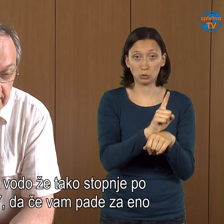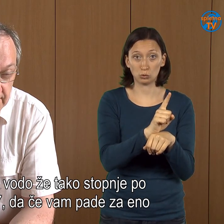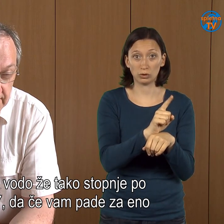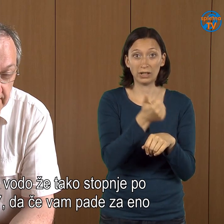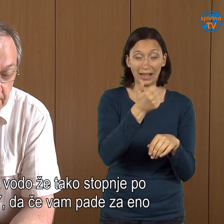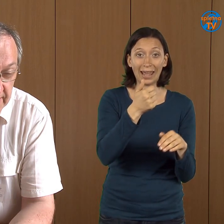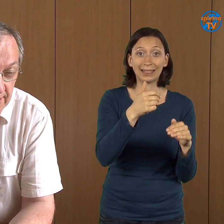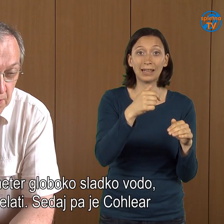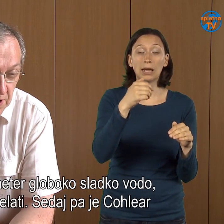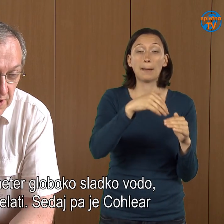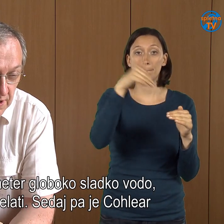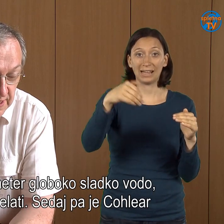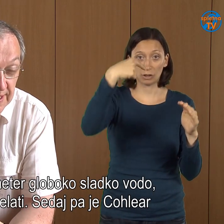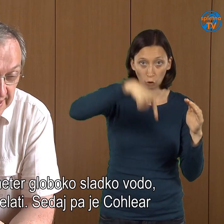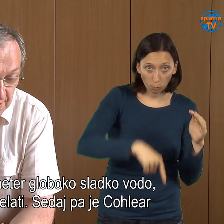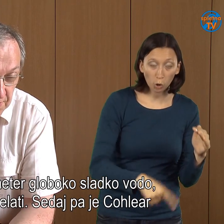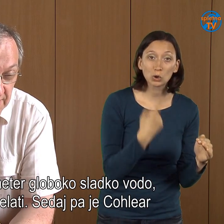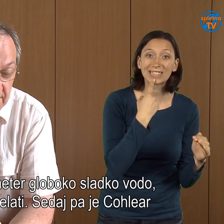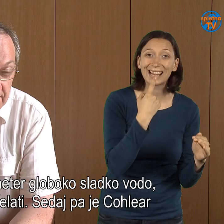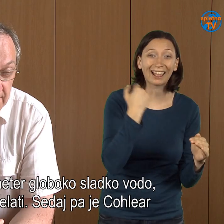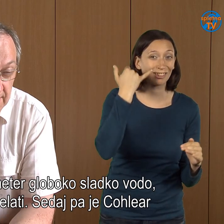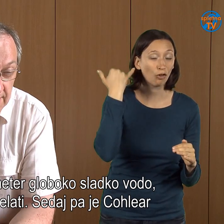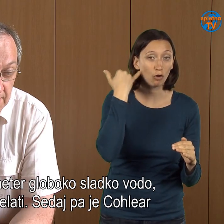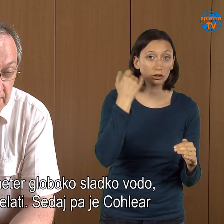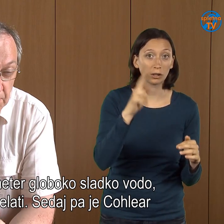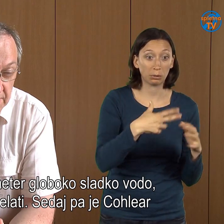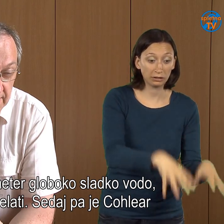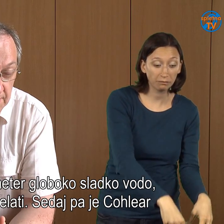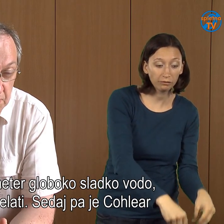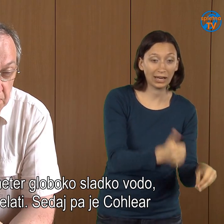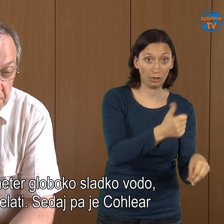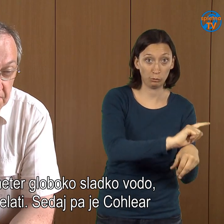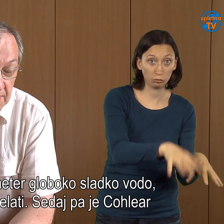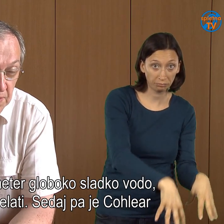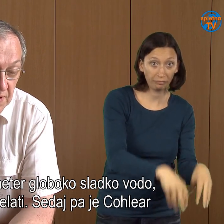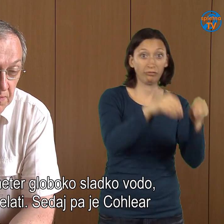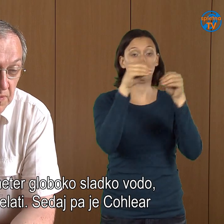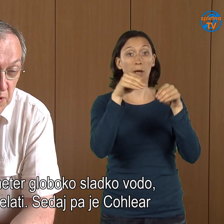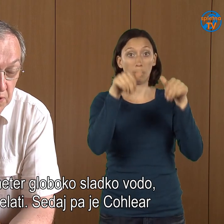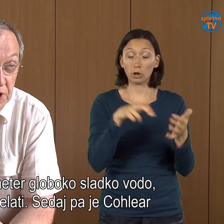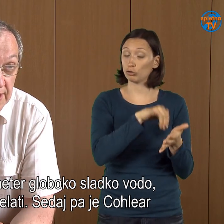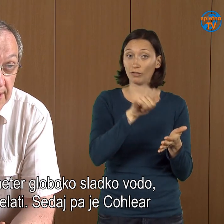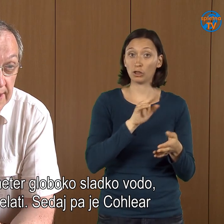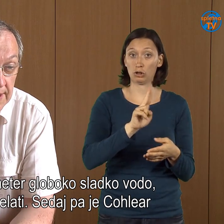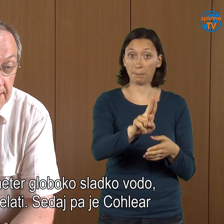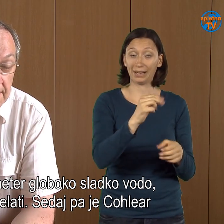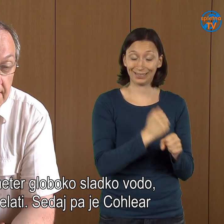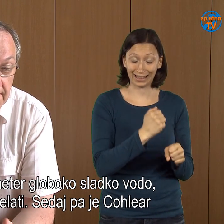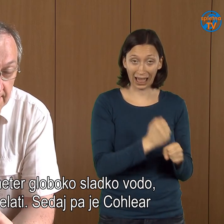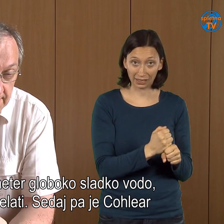v 1 meter globoko sladko vodo in ga potegnete po minuti ven, bi vam moral še